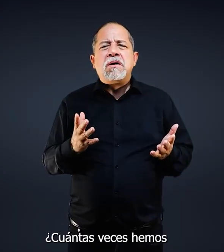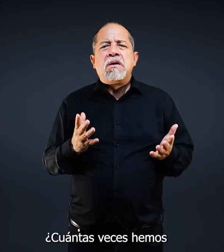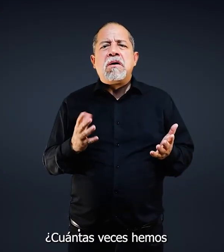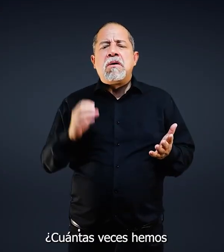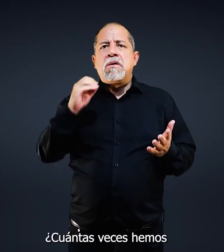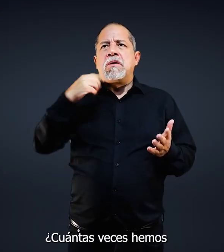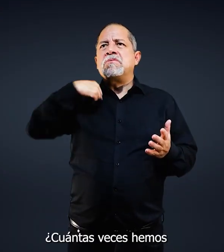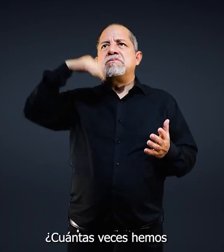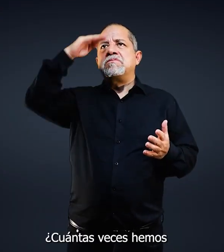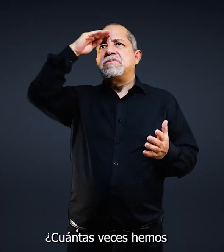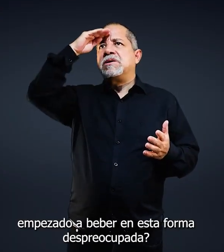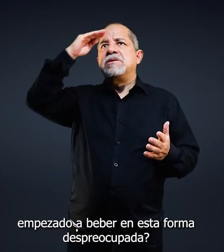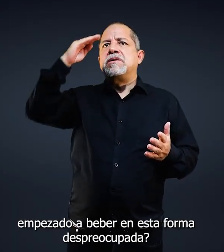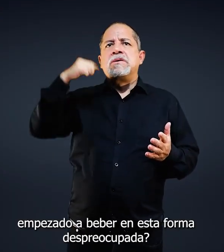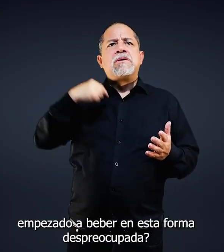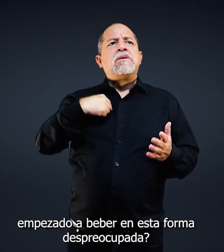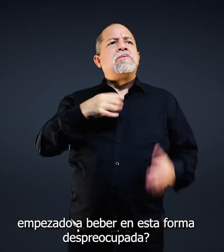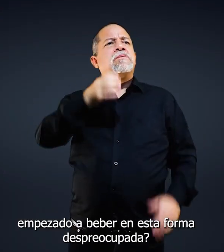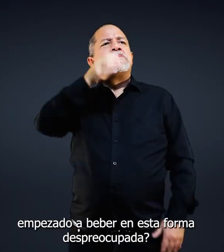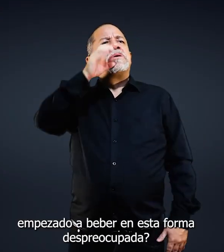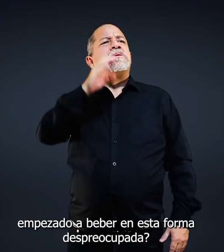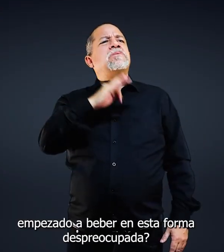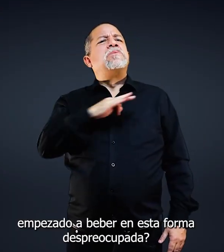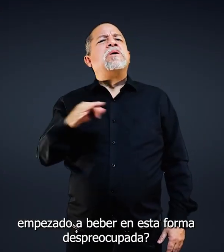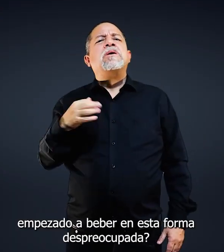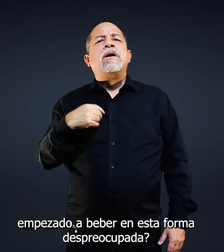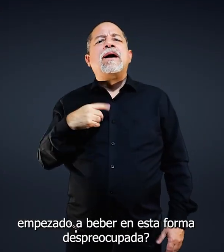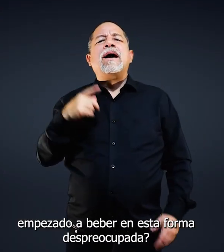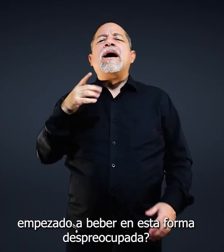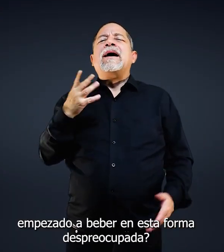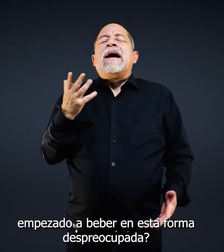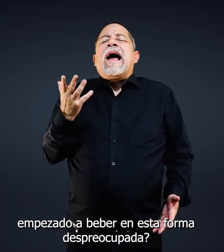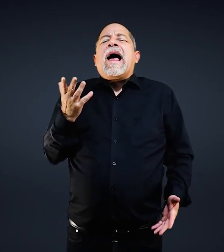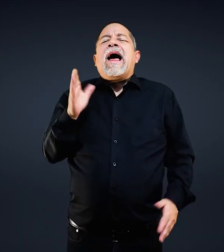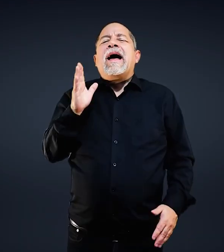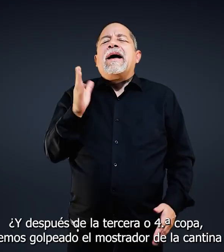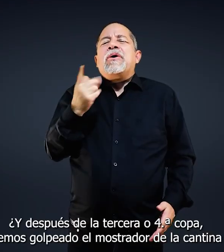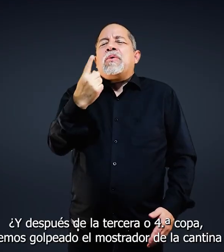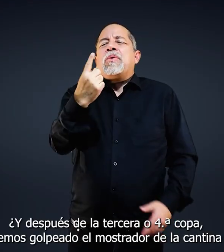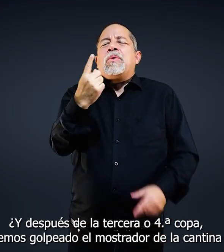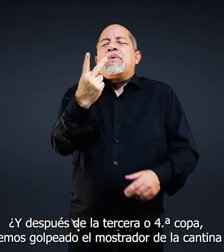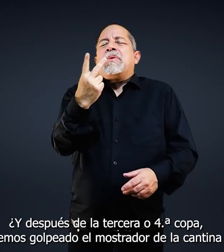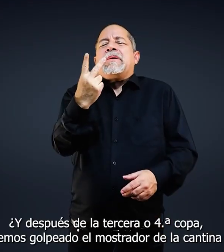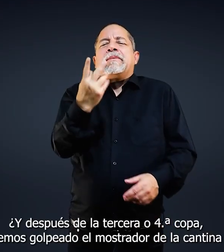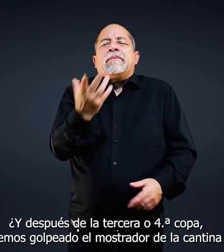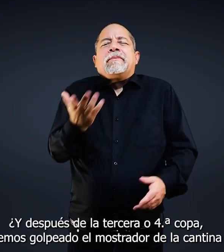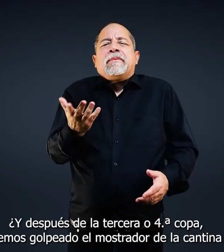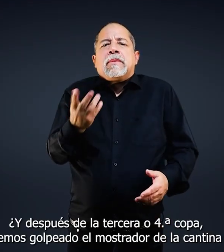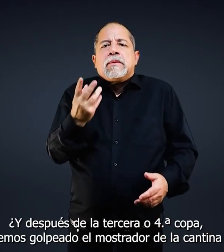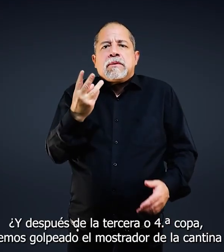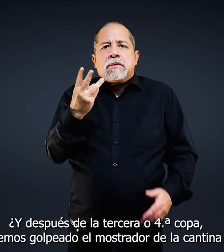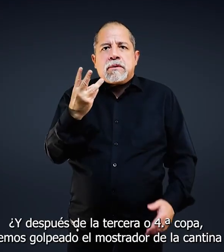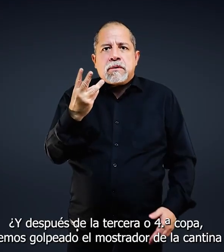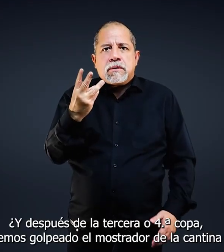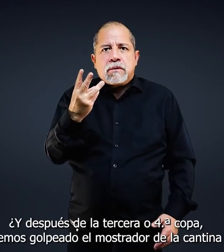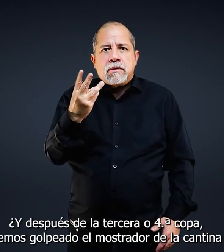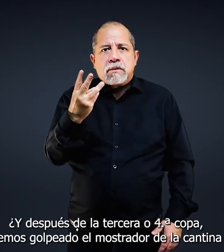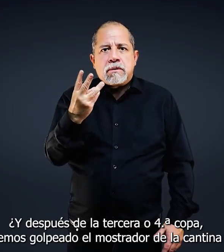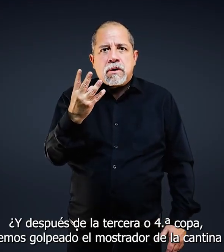¿Cuántas veces hemos empezado a beber en esta forma despreocupada y después de la tercera o cuarta copa hemos golpeado el